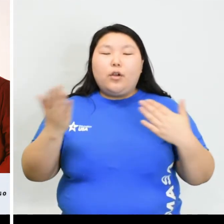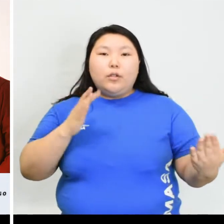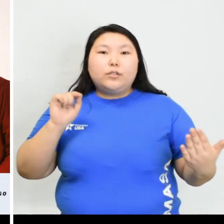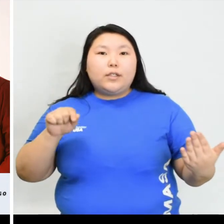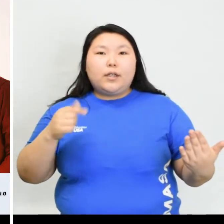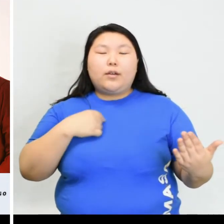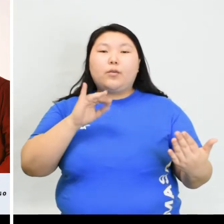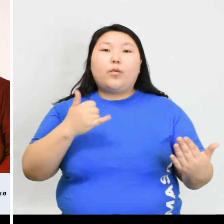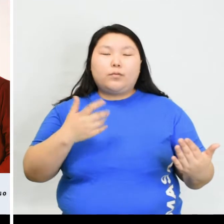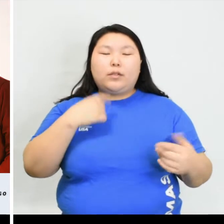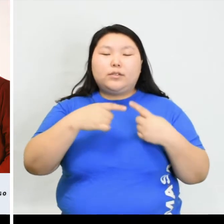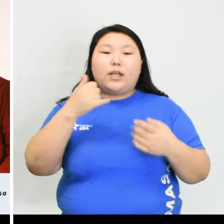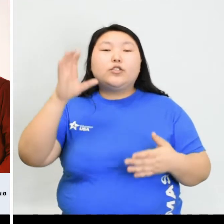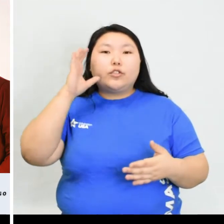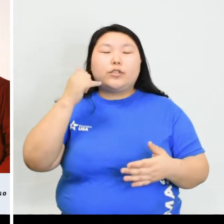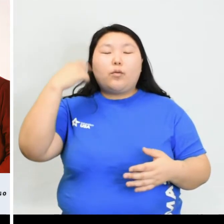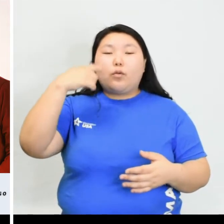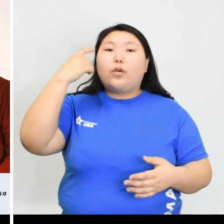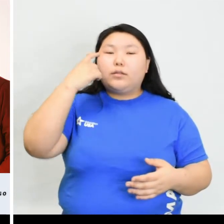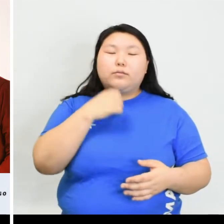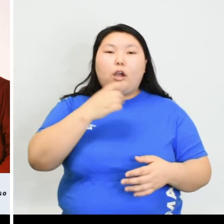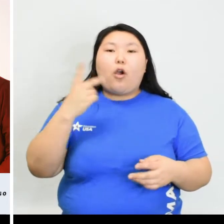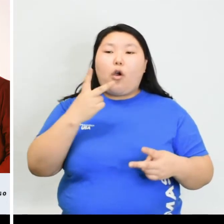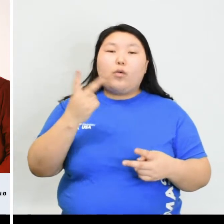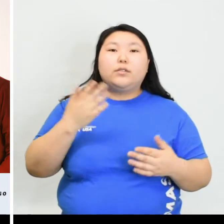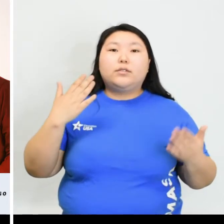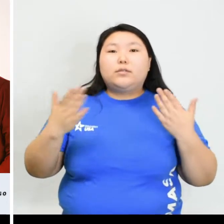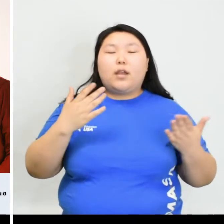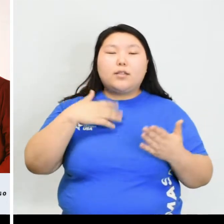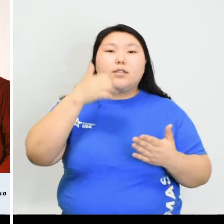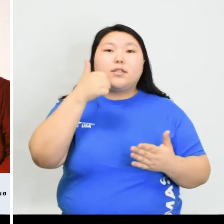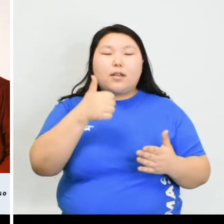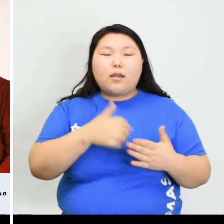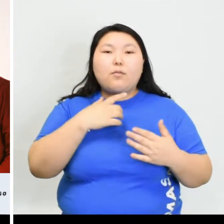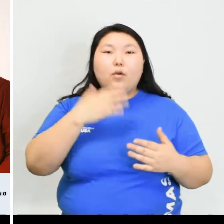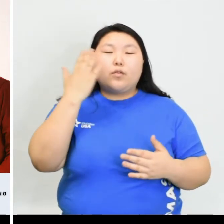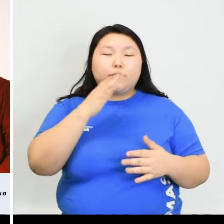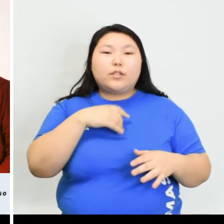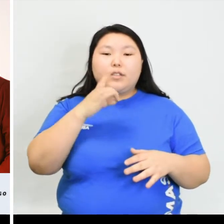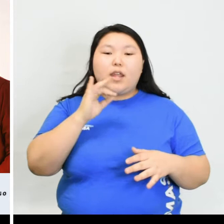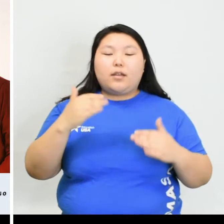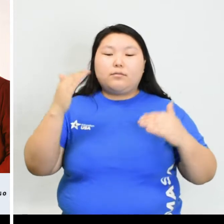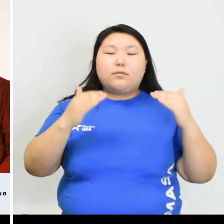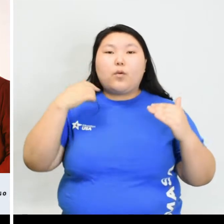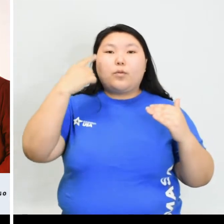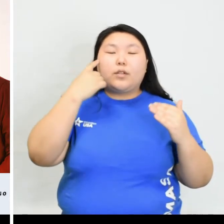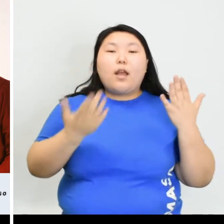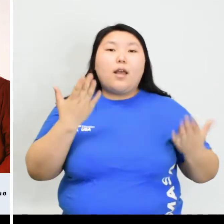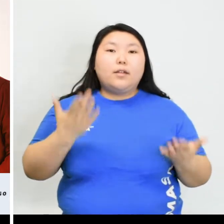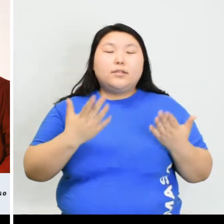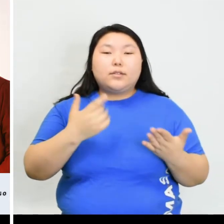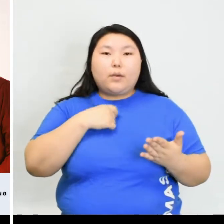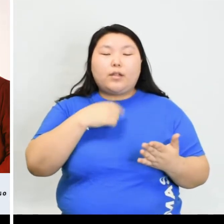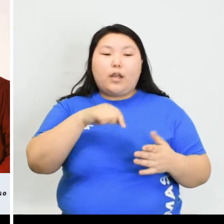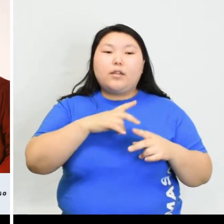талынх нь юу гэх талыг сайн сонсож тунгааж тэгээд хоёлынгийн сайн уушд зэрэг бодож одоо аль нь